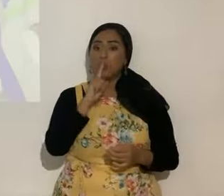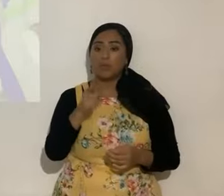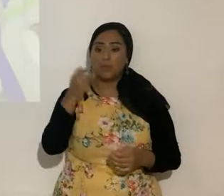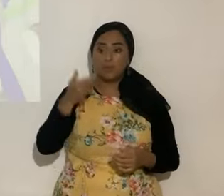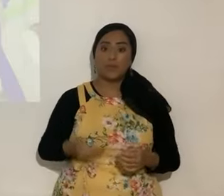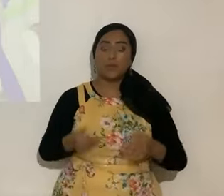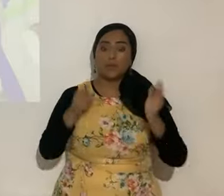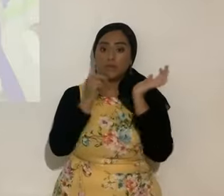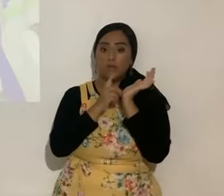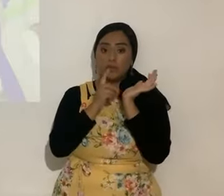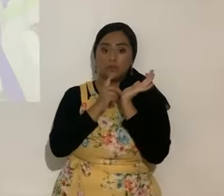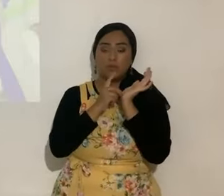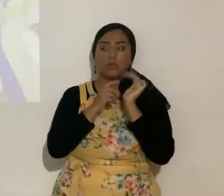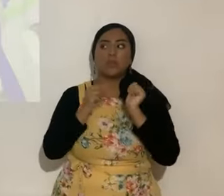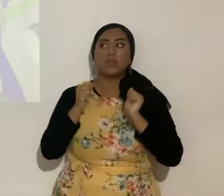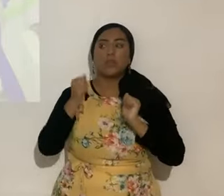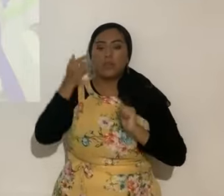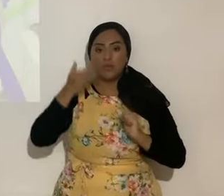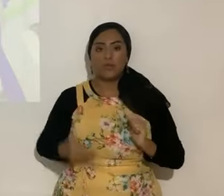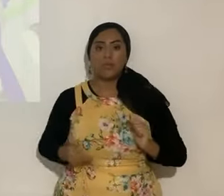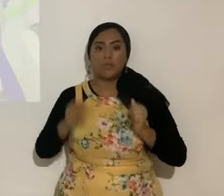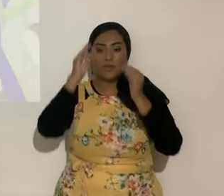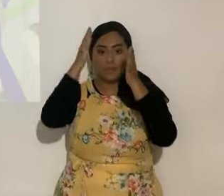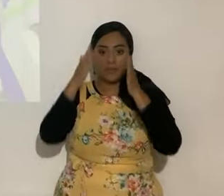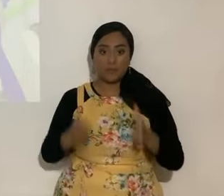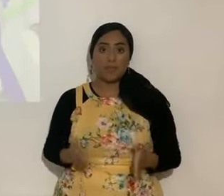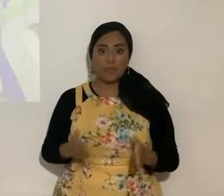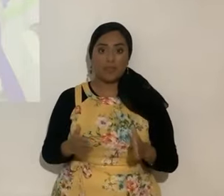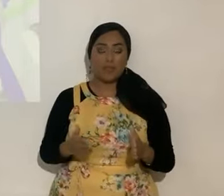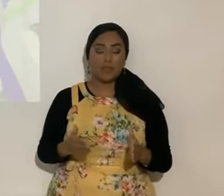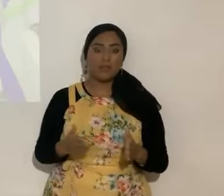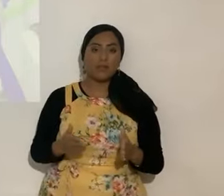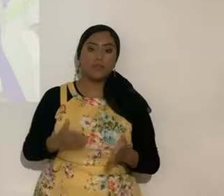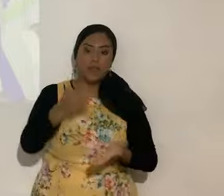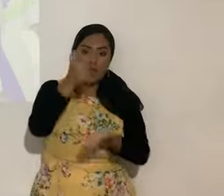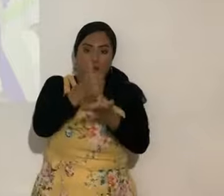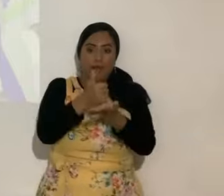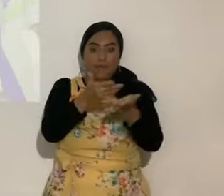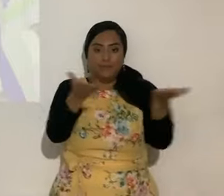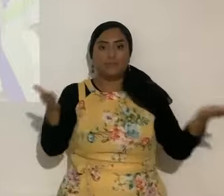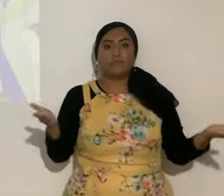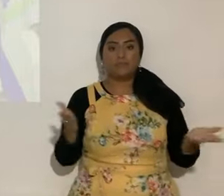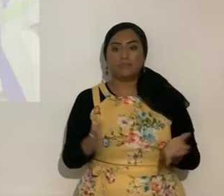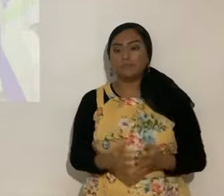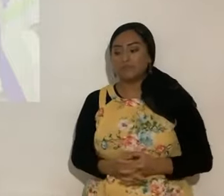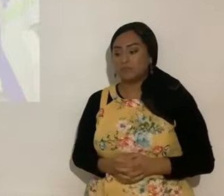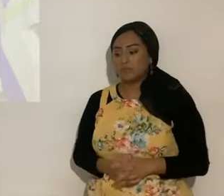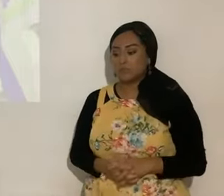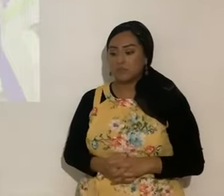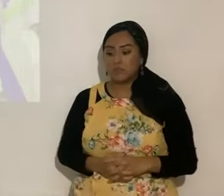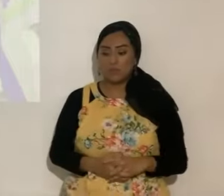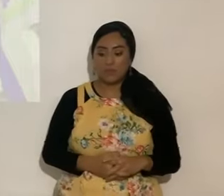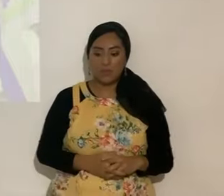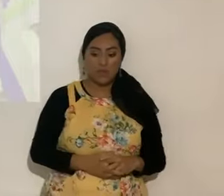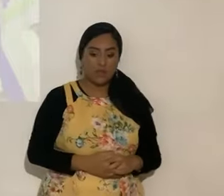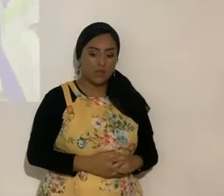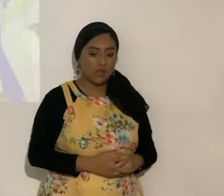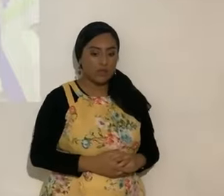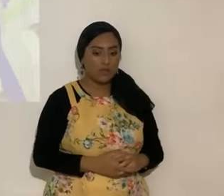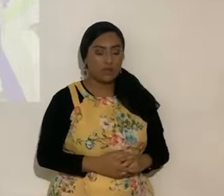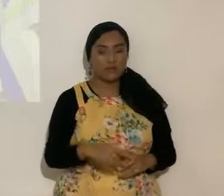como médico y como un roe, es decir, como un asesor espiritual, por así decirlo. Entonces,